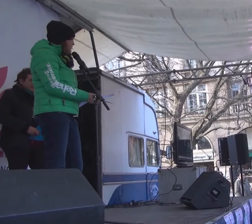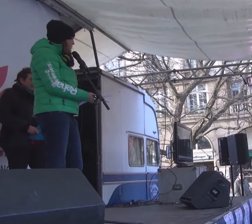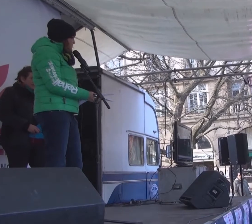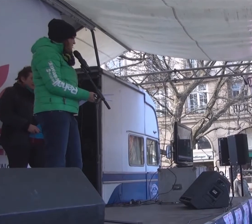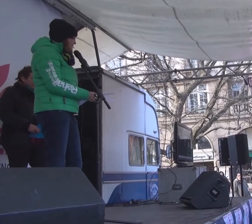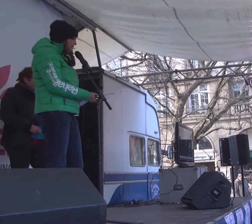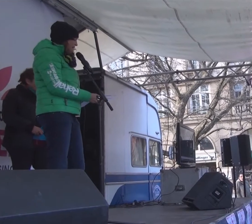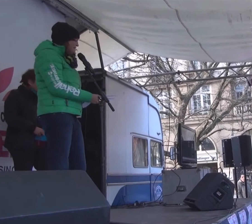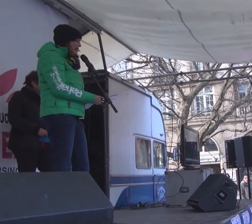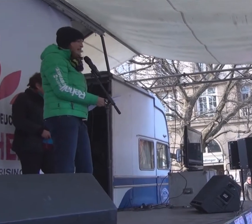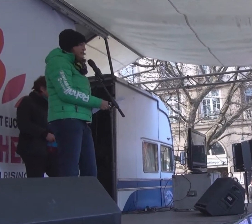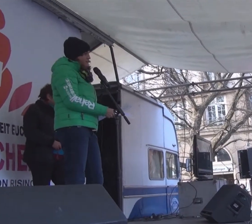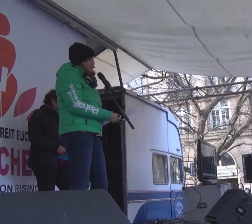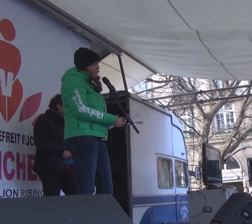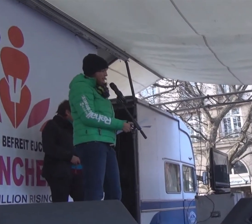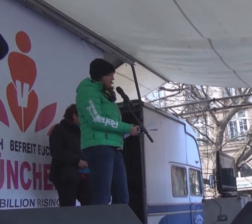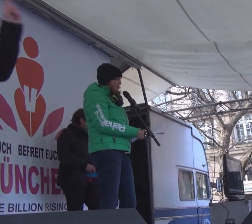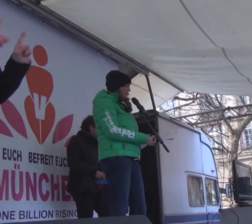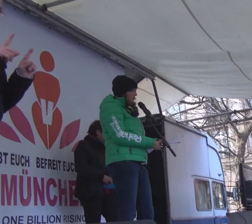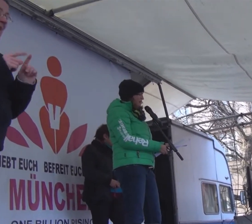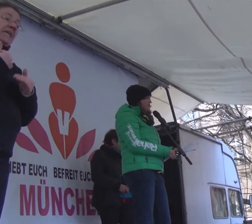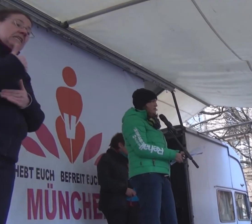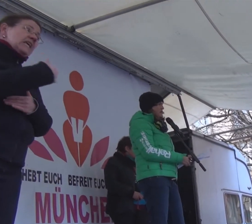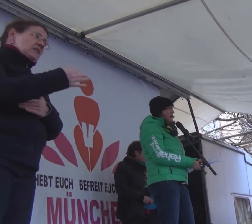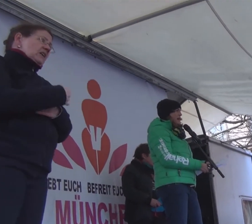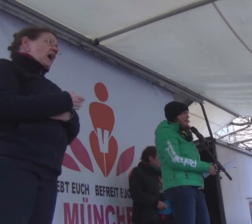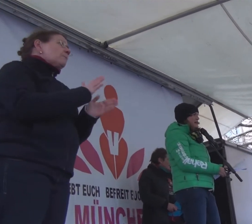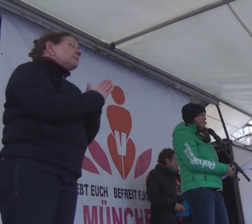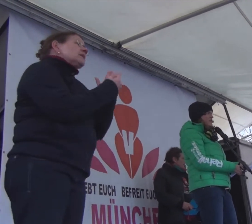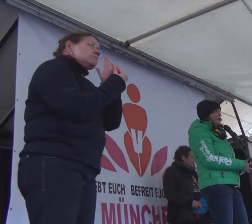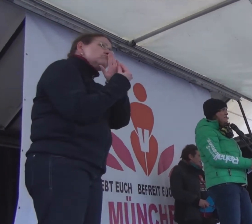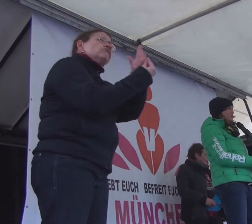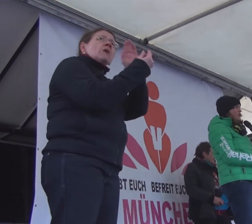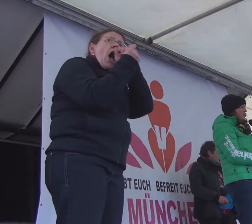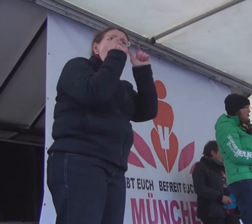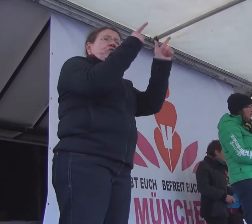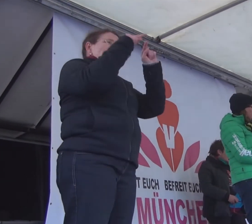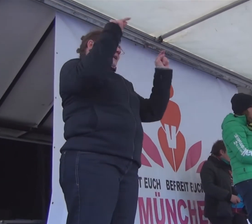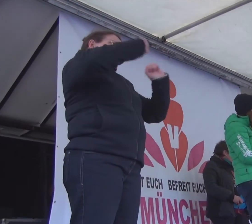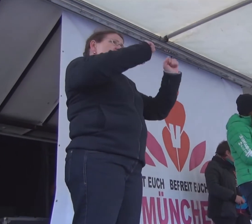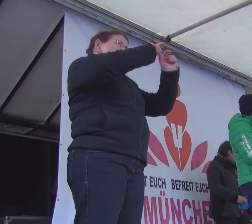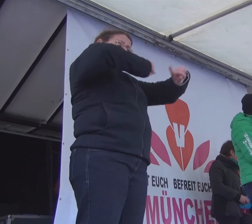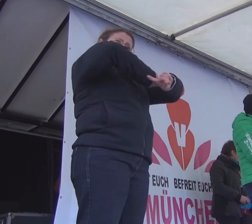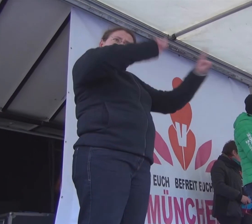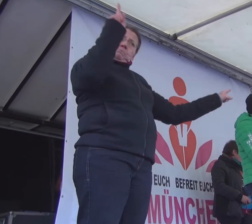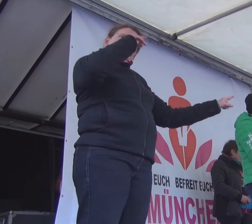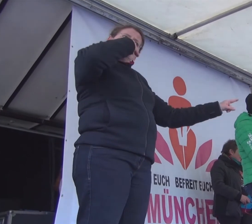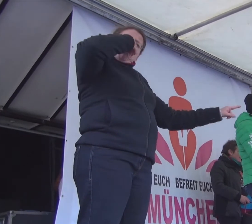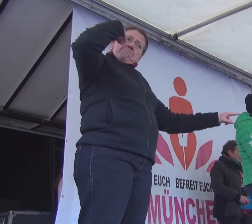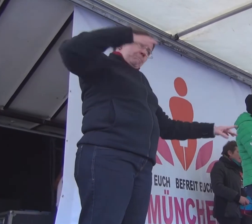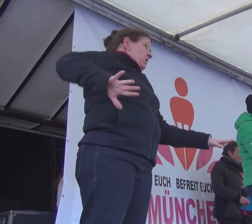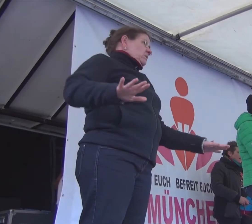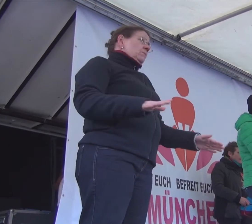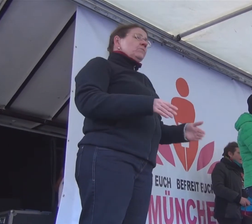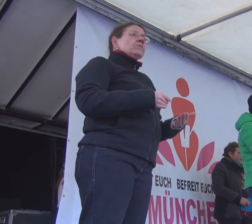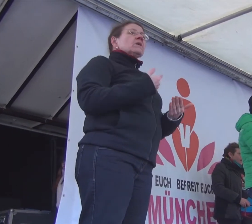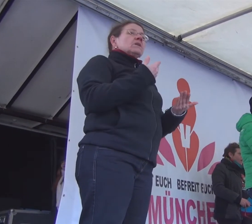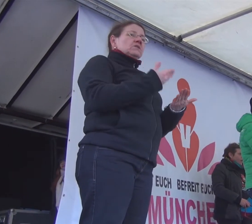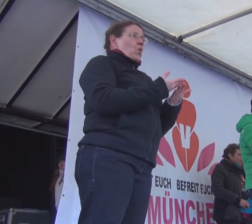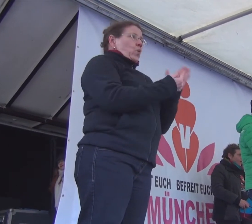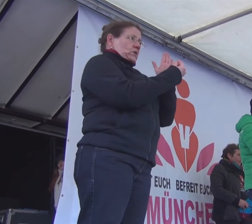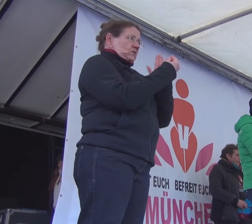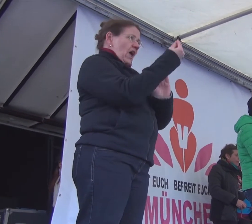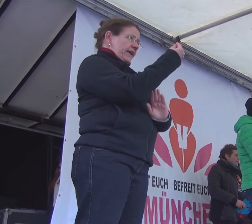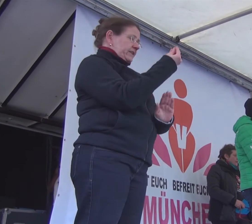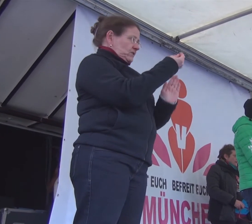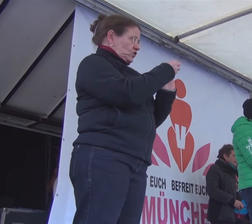Frauen, setzt ein Zeichen für ein Ende der Gewalt und gemeinsam vor Lebensfreude und Power von Bonn William Rising geht